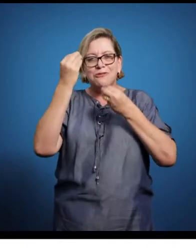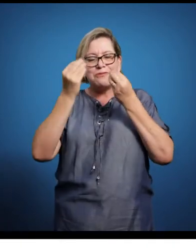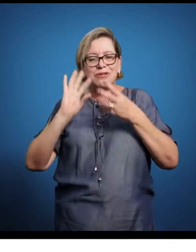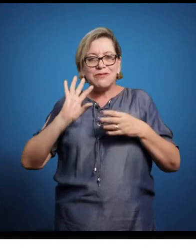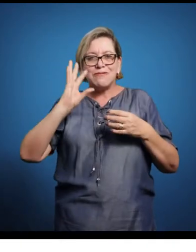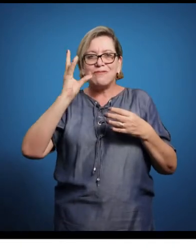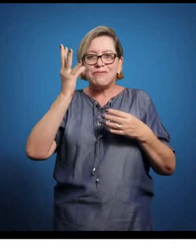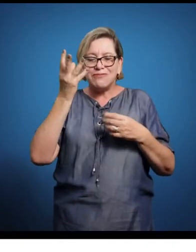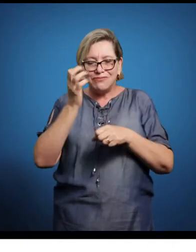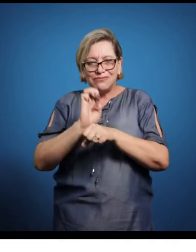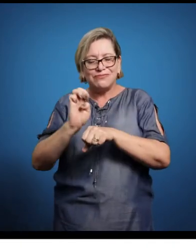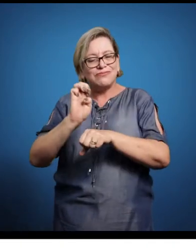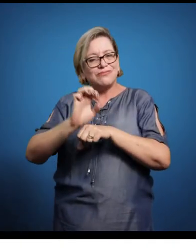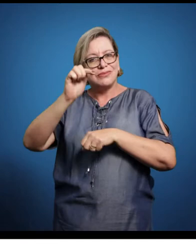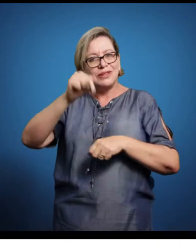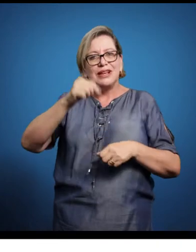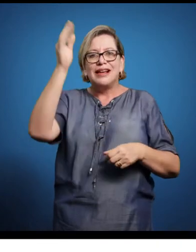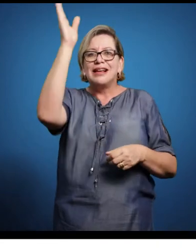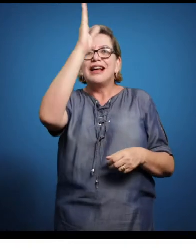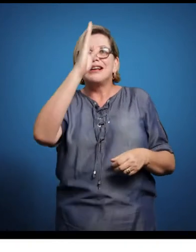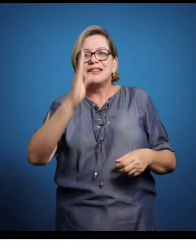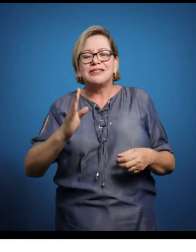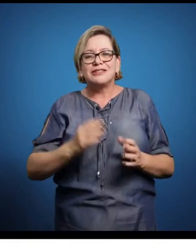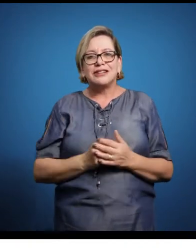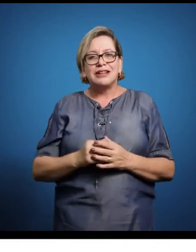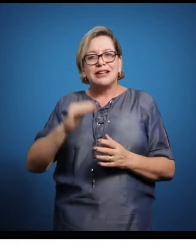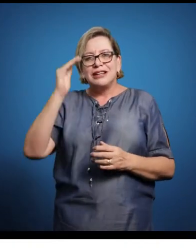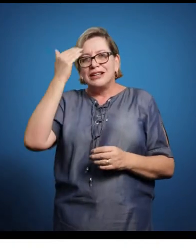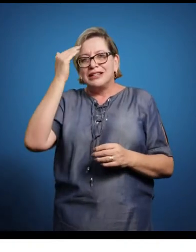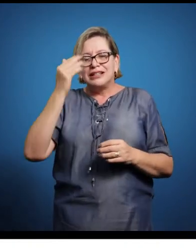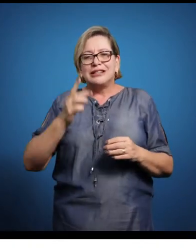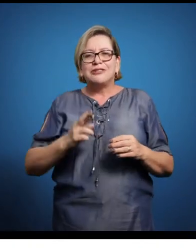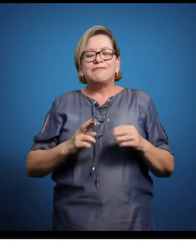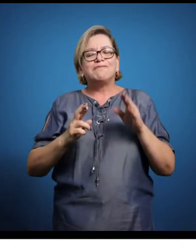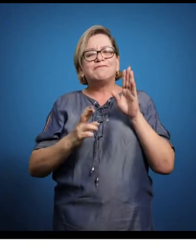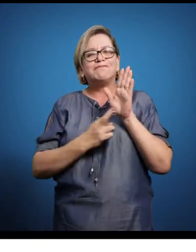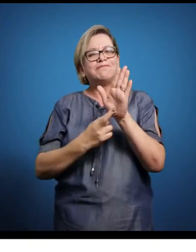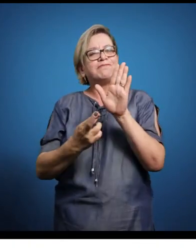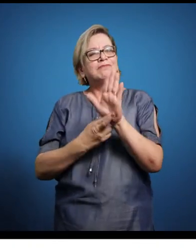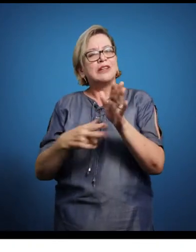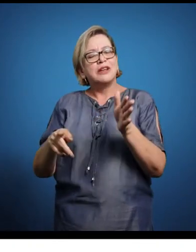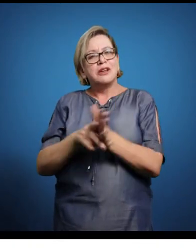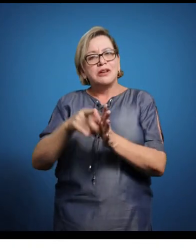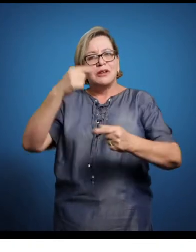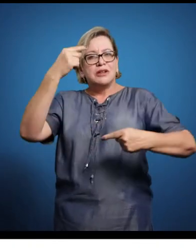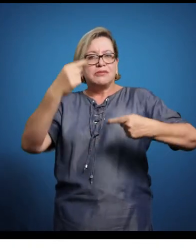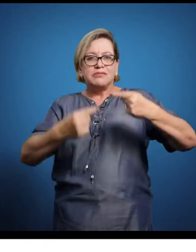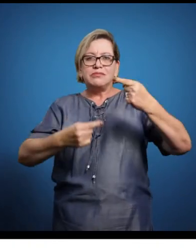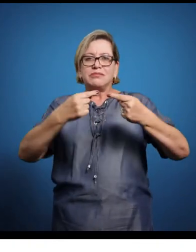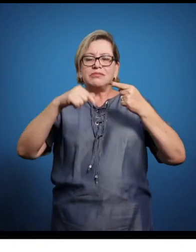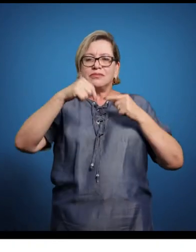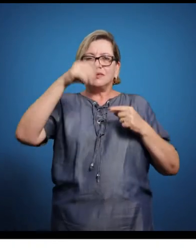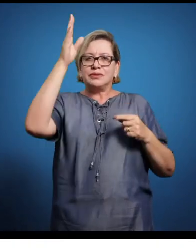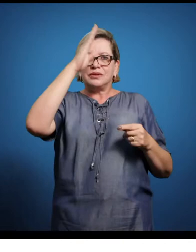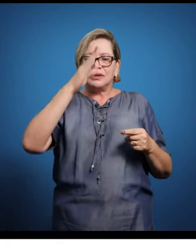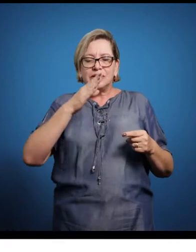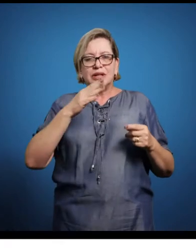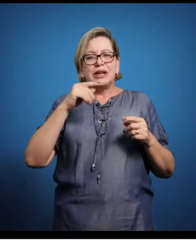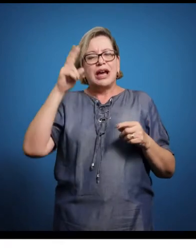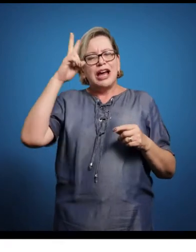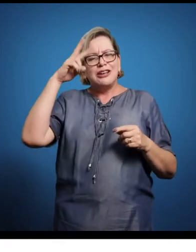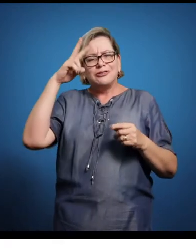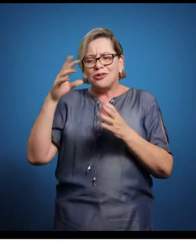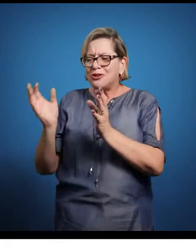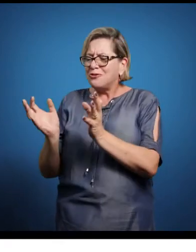nós vamos entender um pouco né da representatividade política no brasil um pouco da história dos partidos políticos